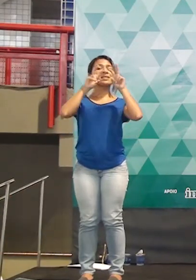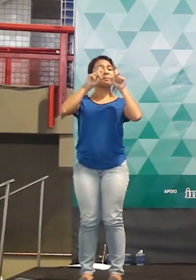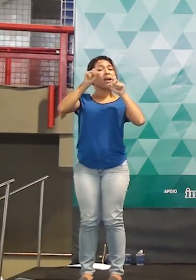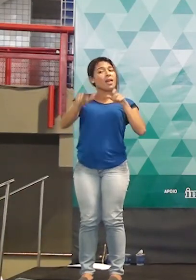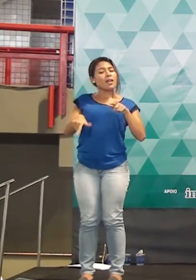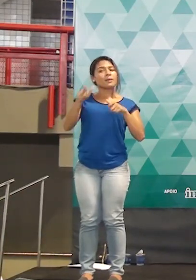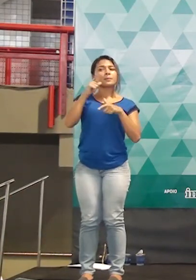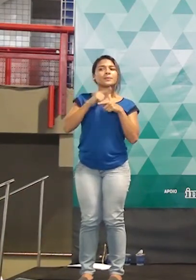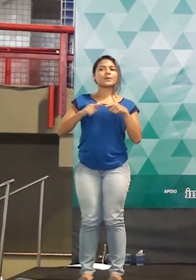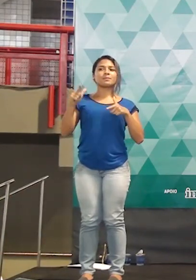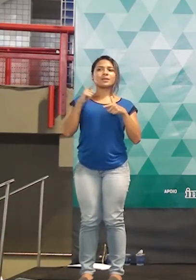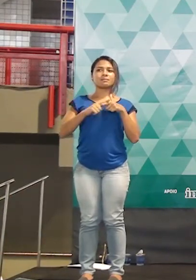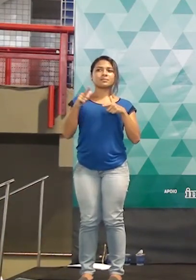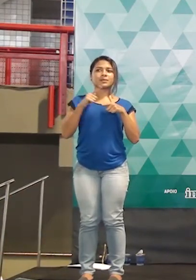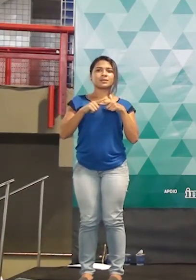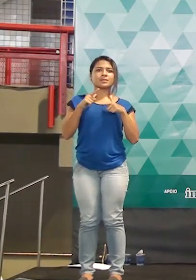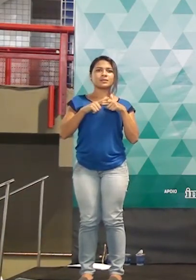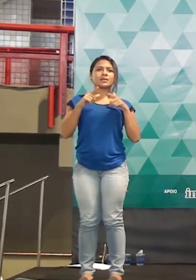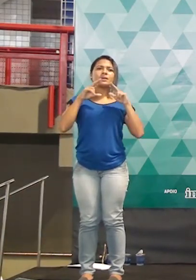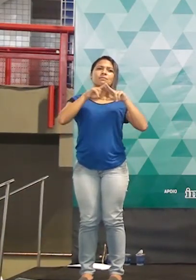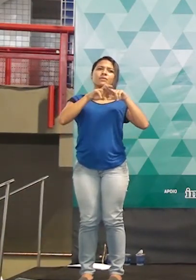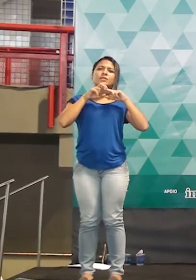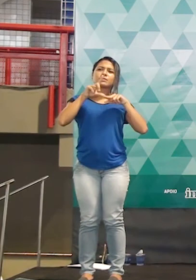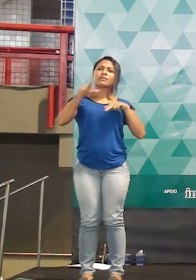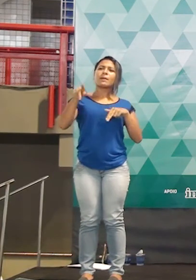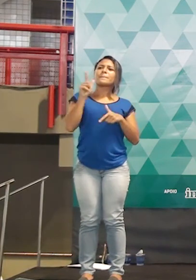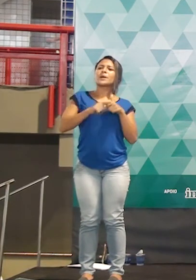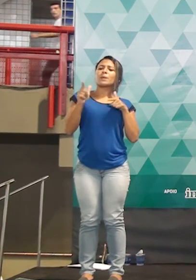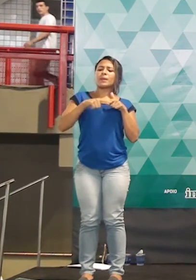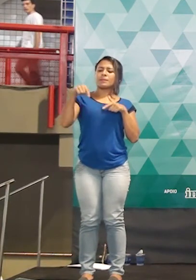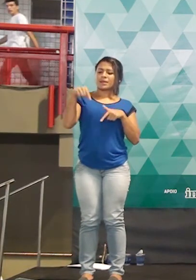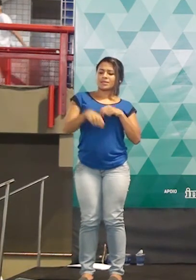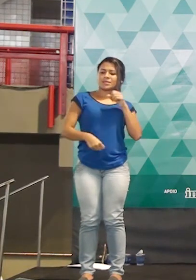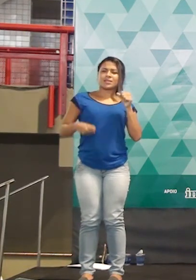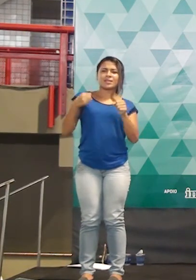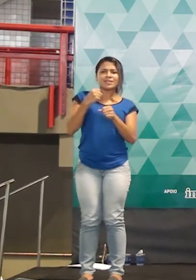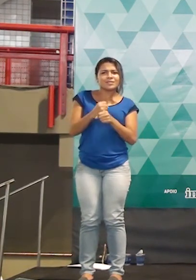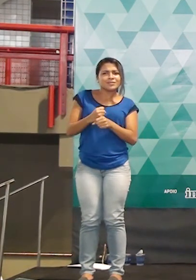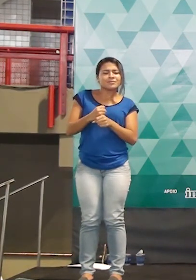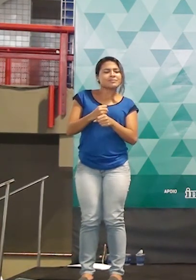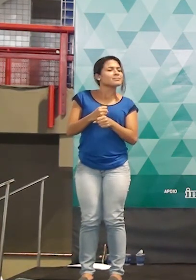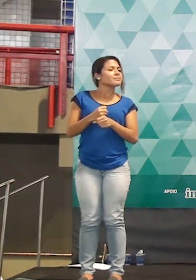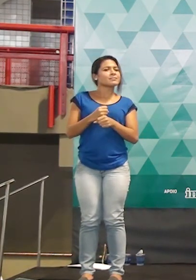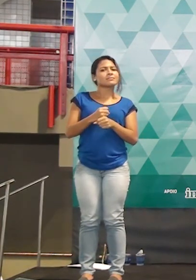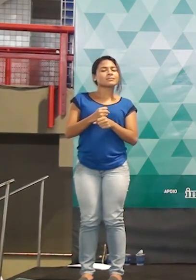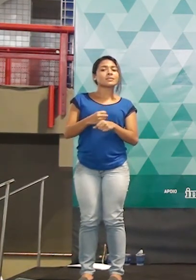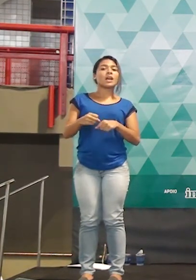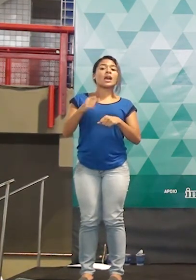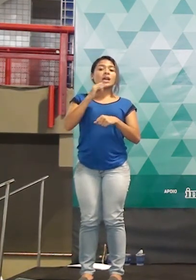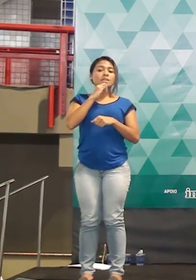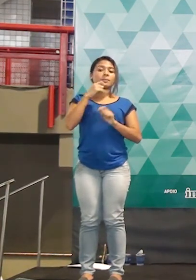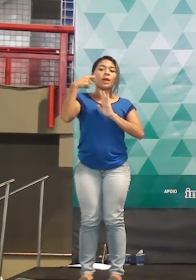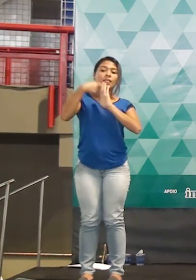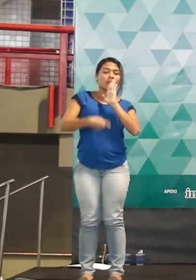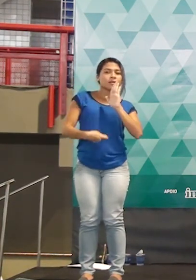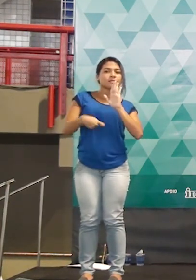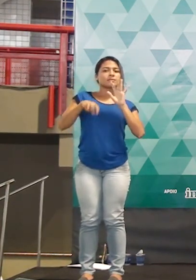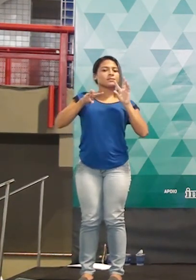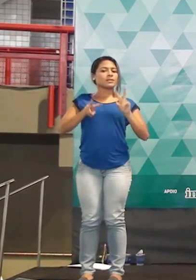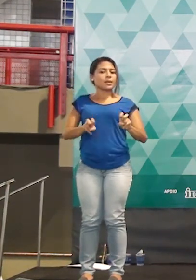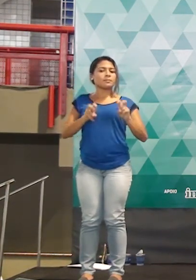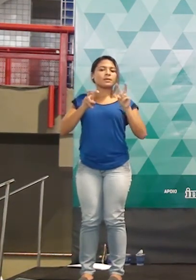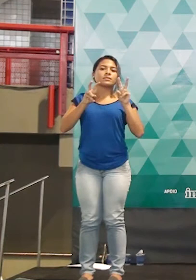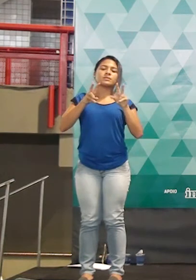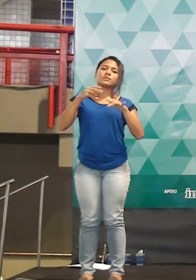esse problema não é um problema que aconteceu nesse ano. Todo o tema da redação do Enem é um